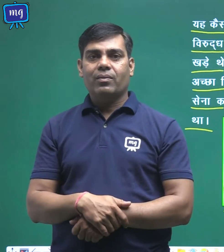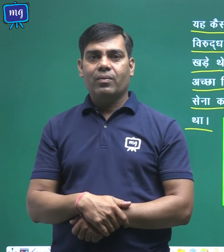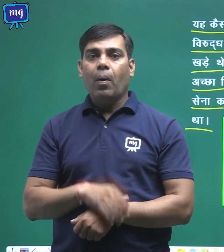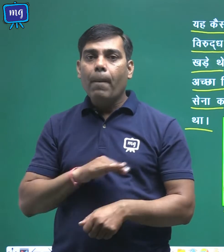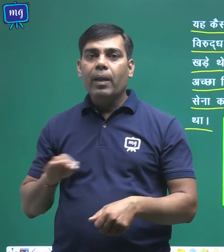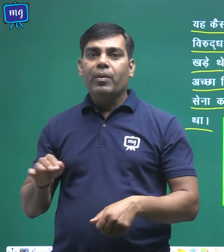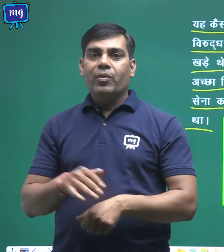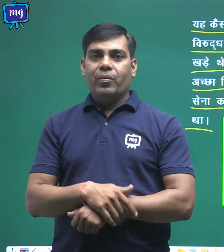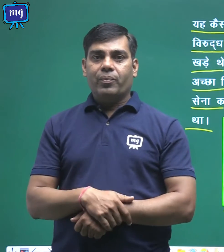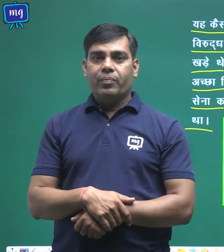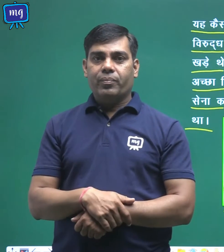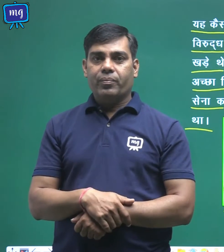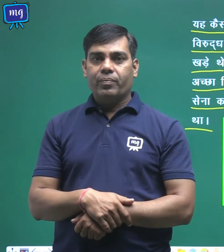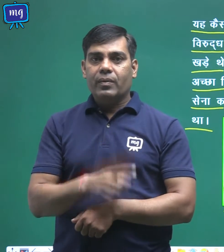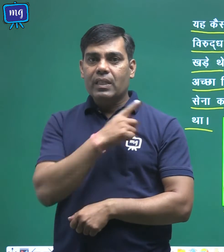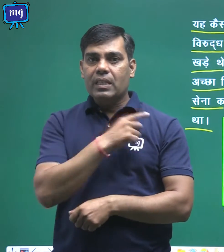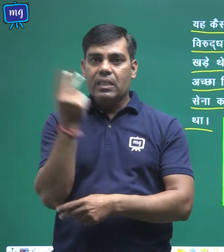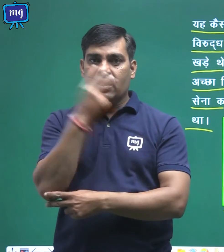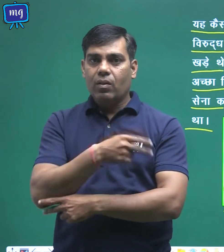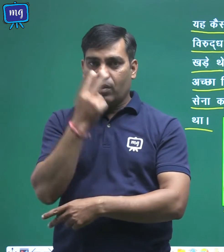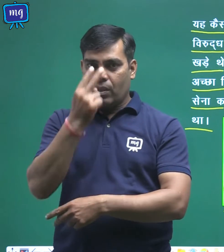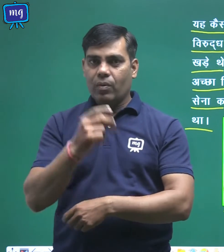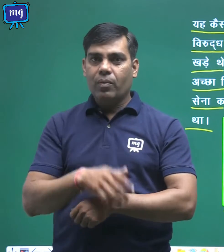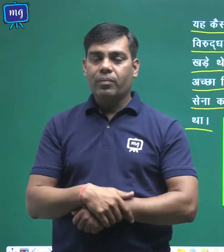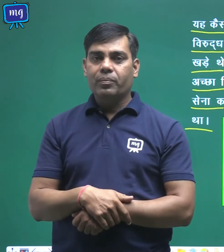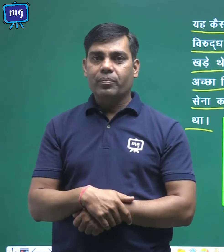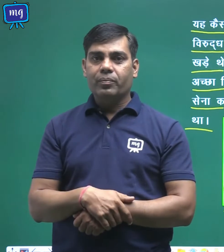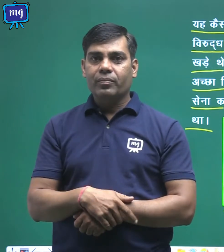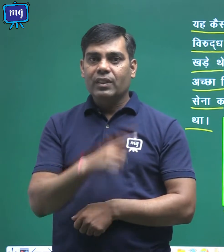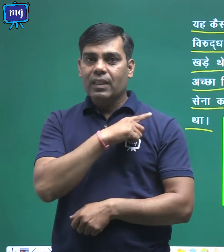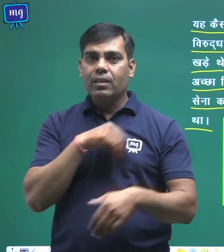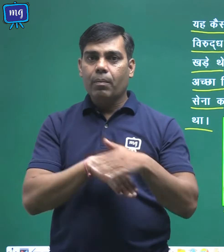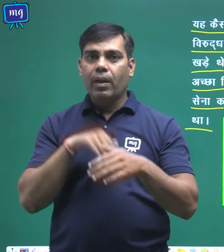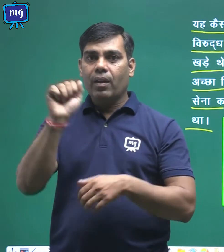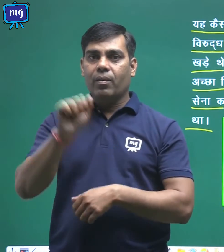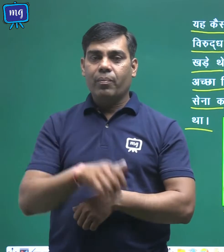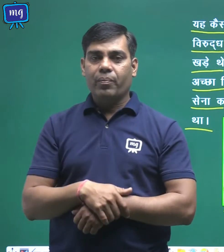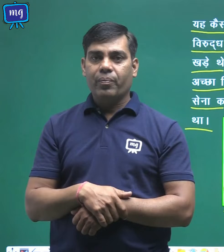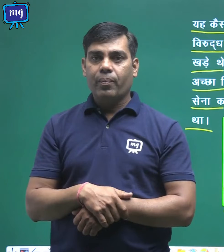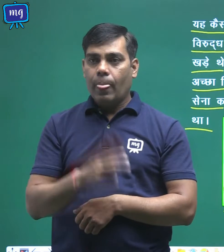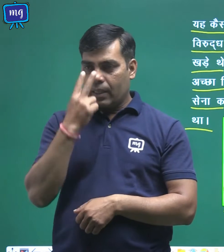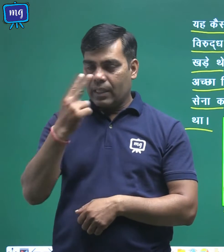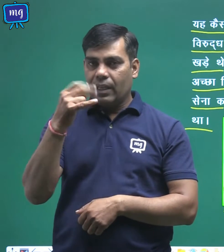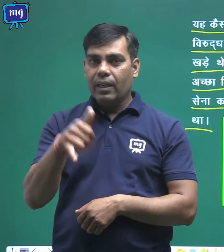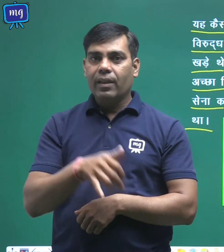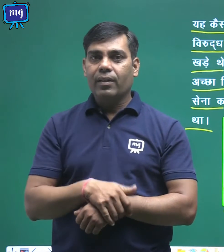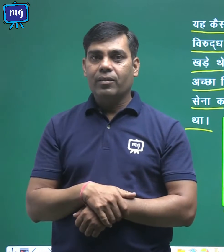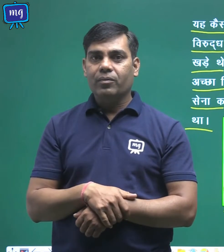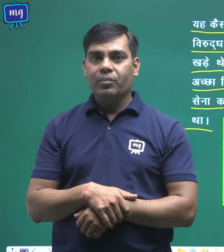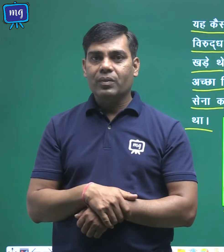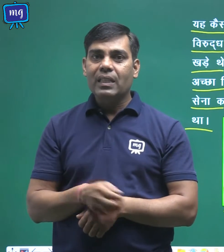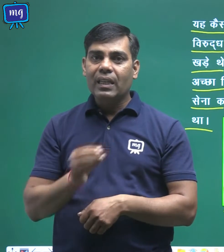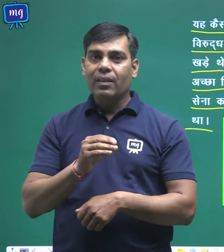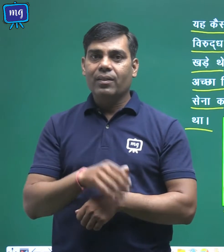प्यारे बच्चों, इस चित्र को देखो। इसमें आप देख रहे हैं